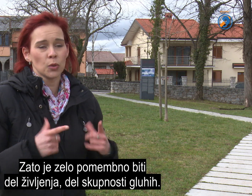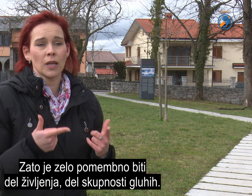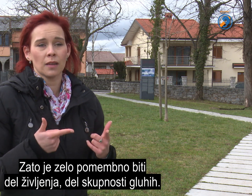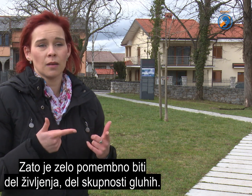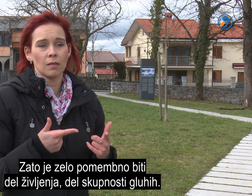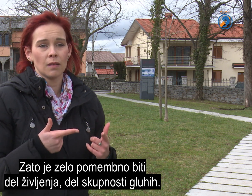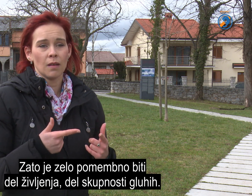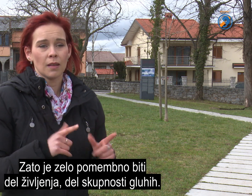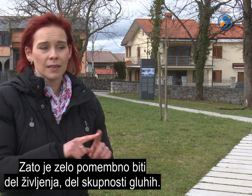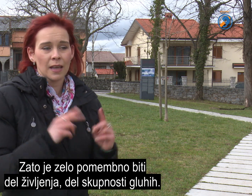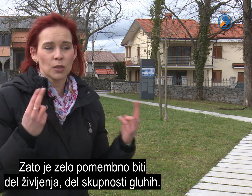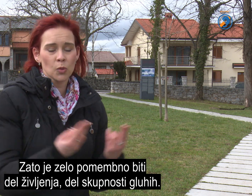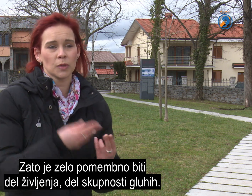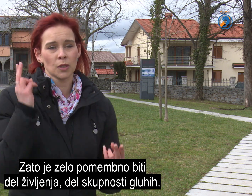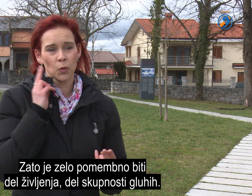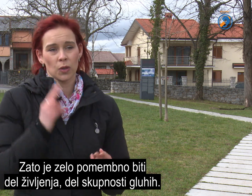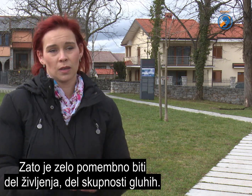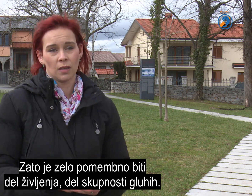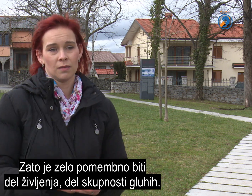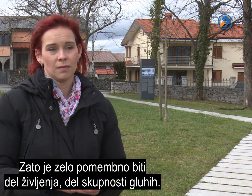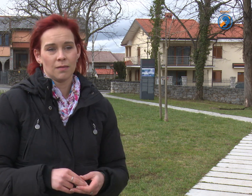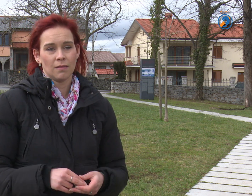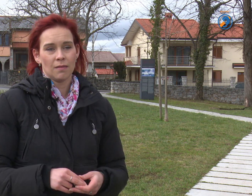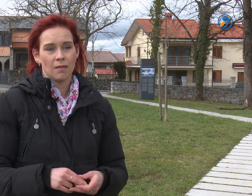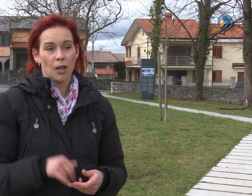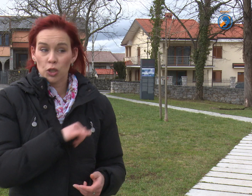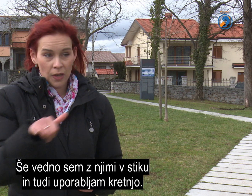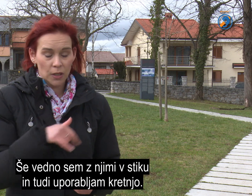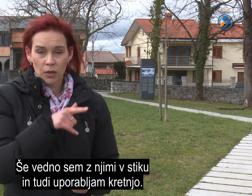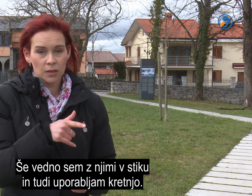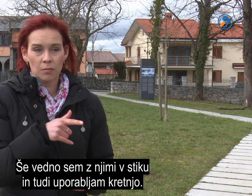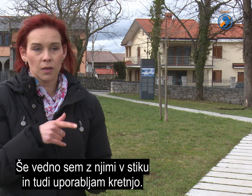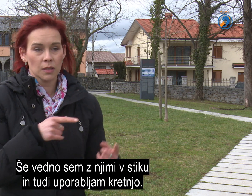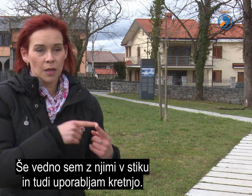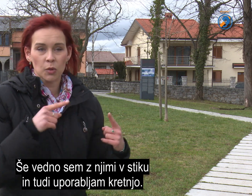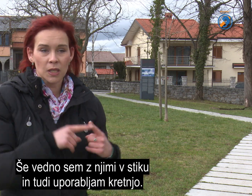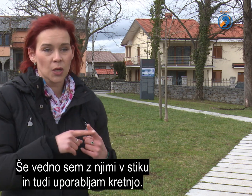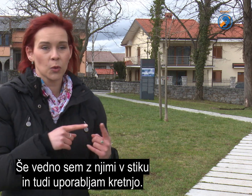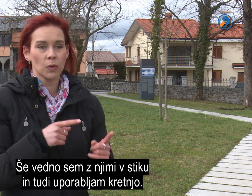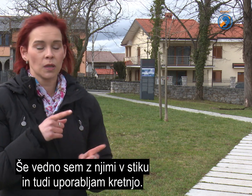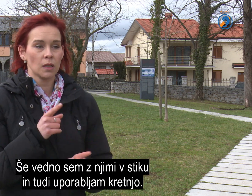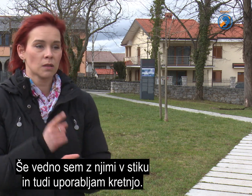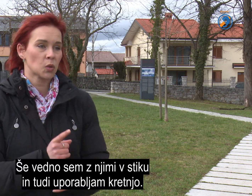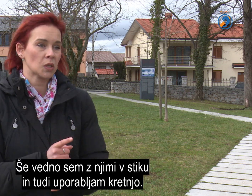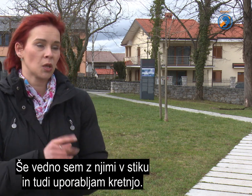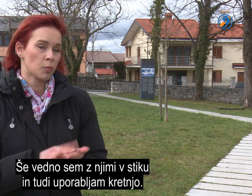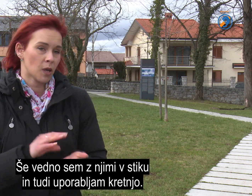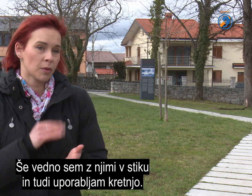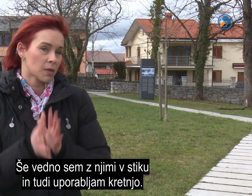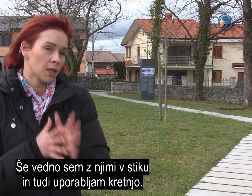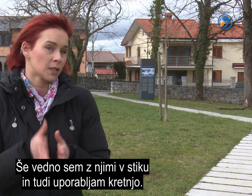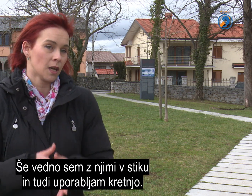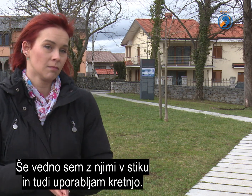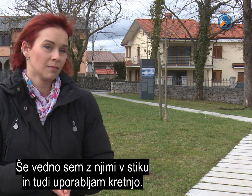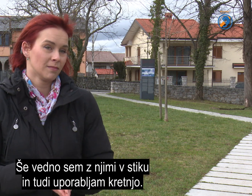del življenja, del skupnosti gluhih. Še vedno sem z njimi v stiku in tudi